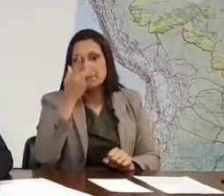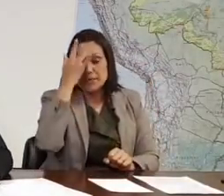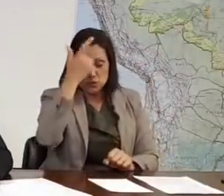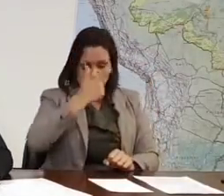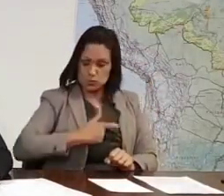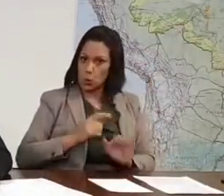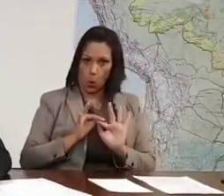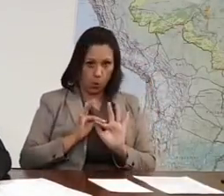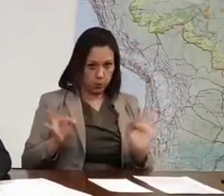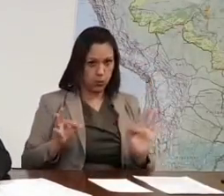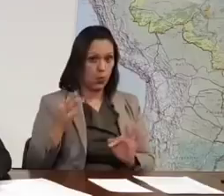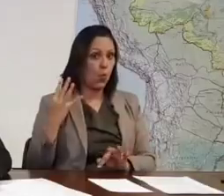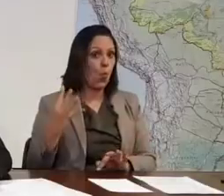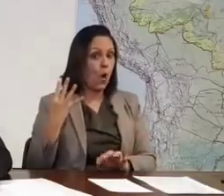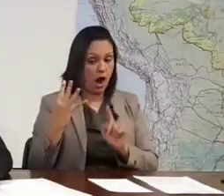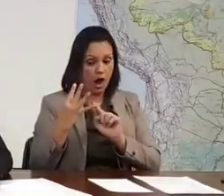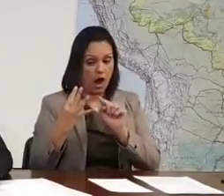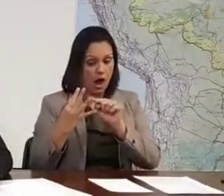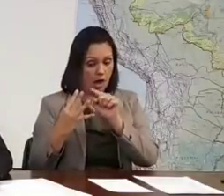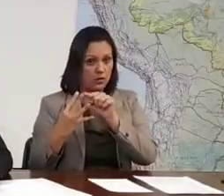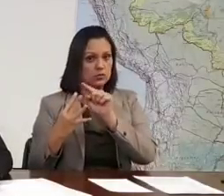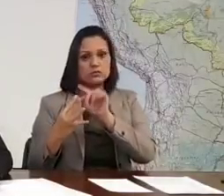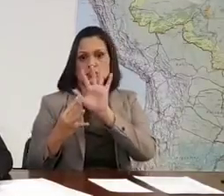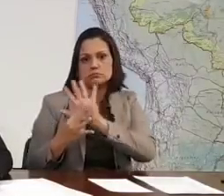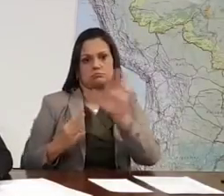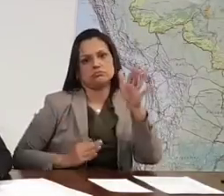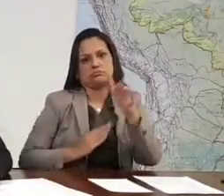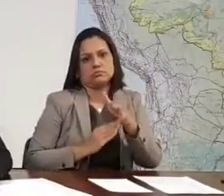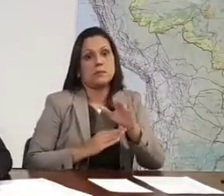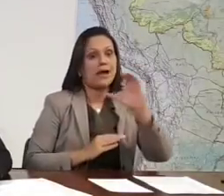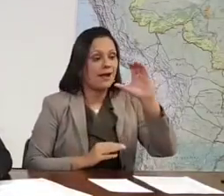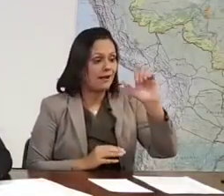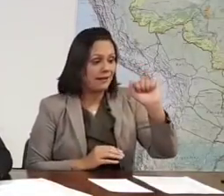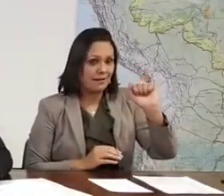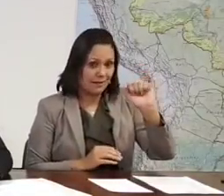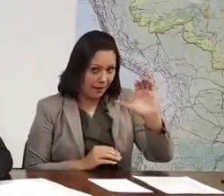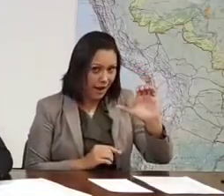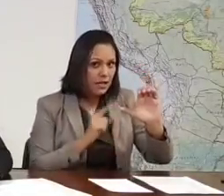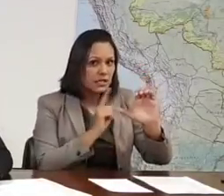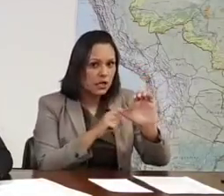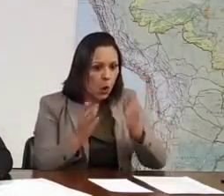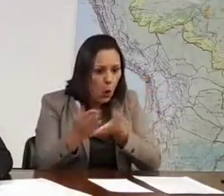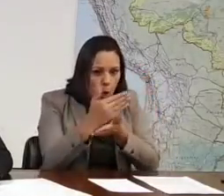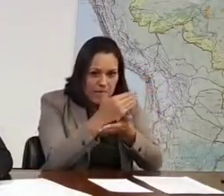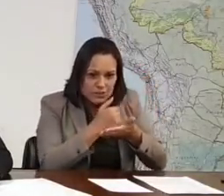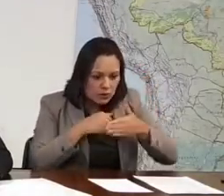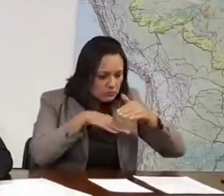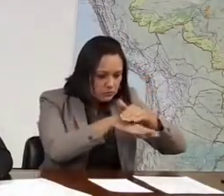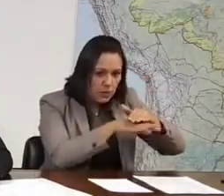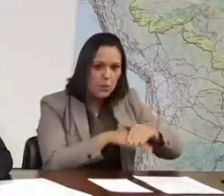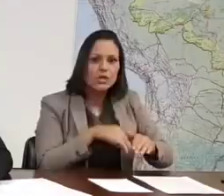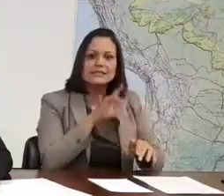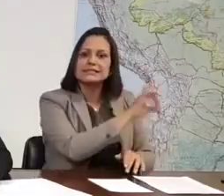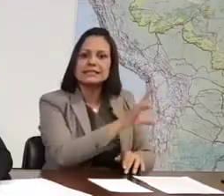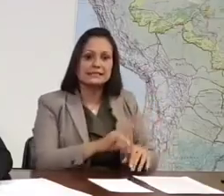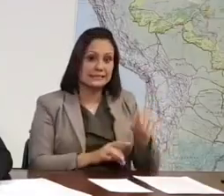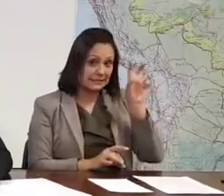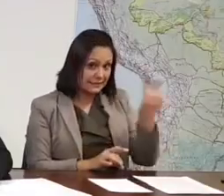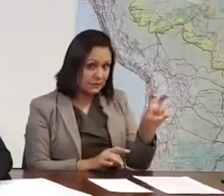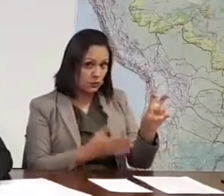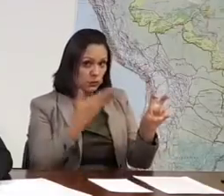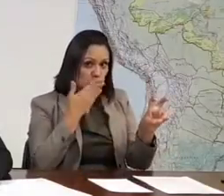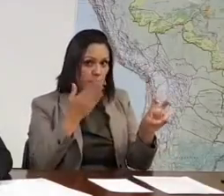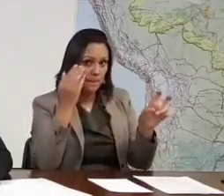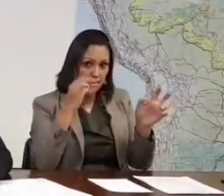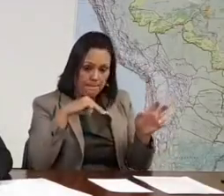comum, exceto para os CACs. O colecionador pode ter 5 de cada modelo de uso permitido e uso restrito,